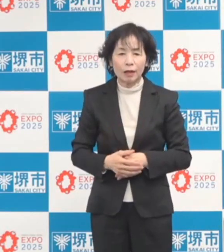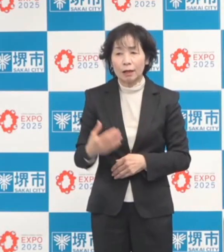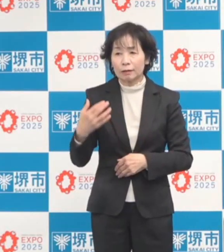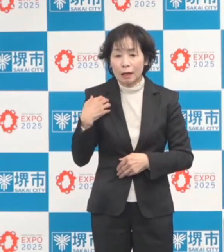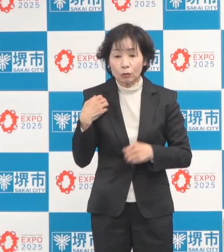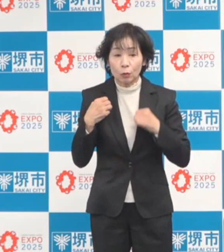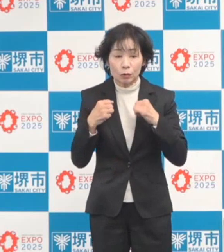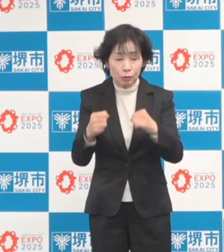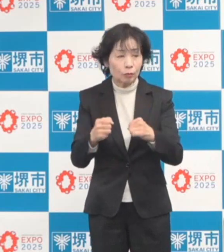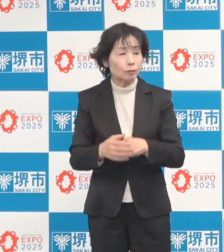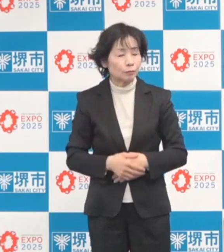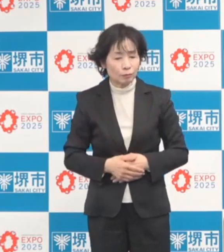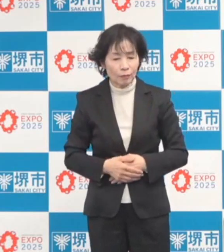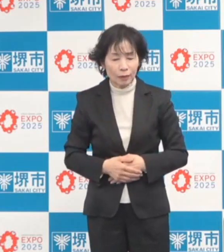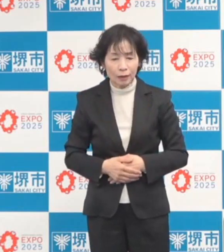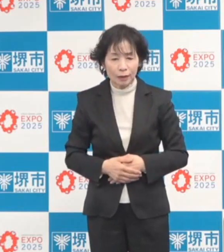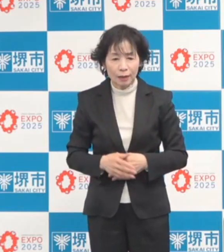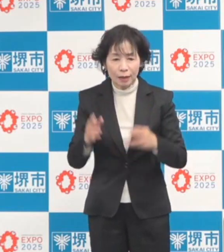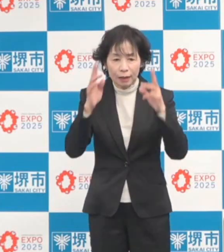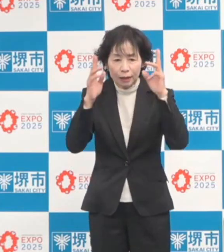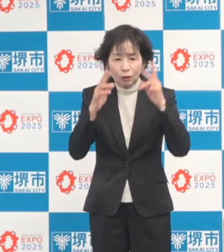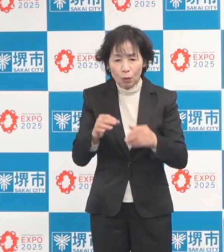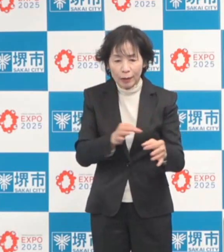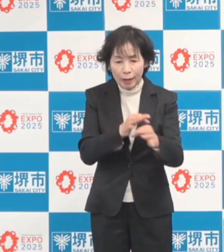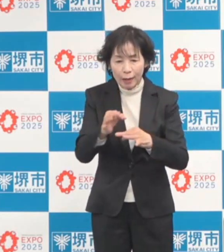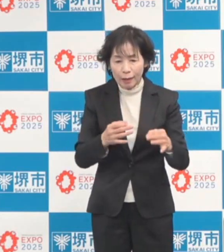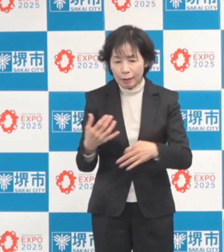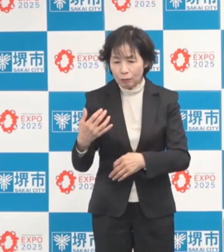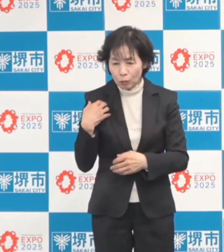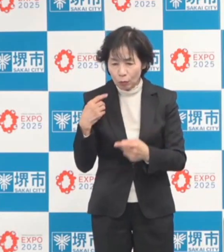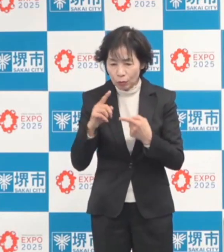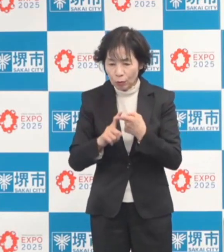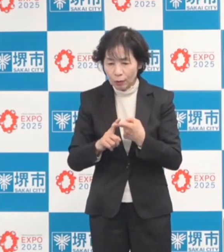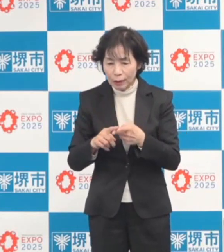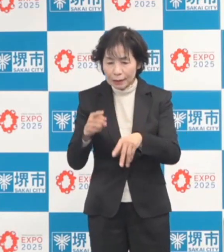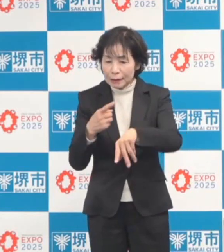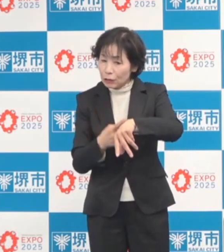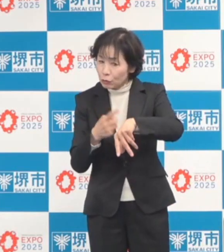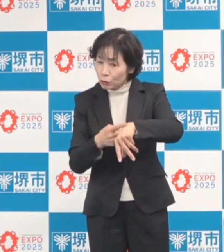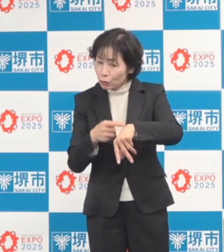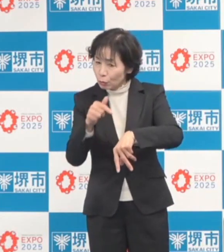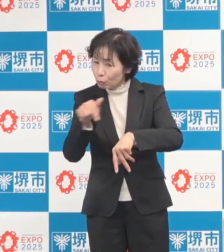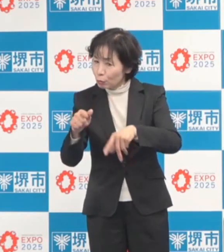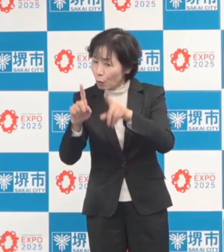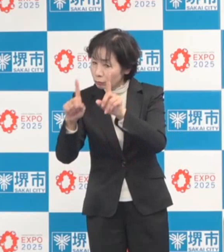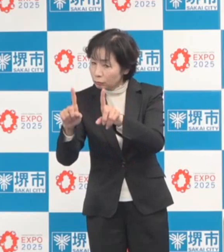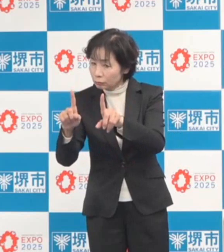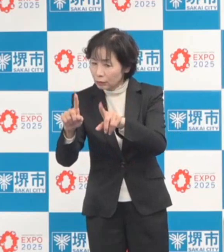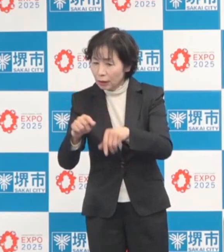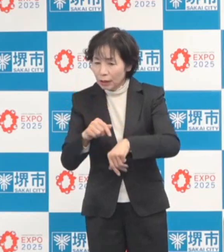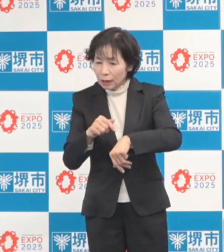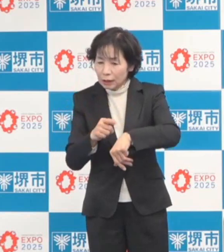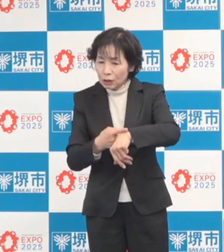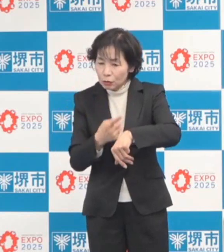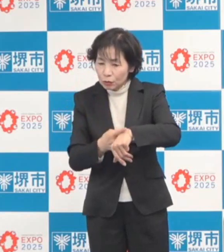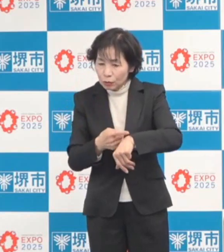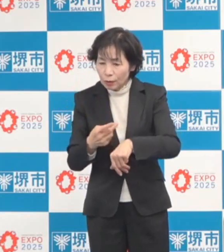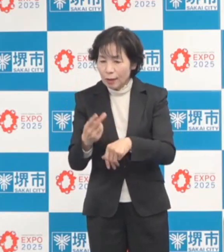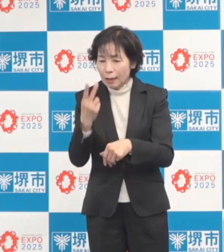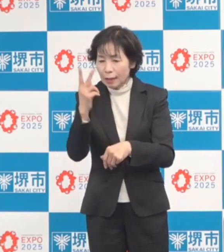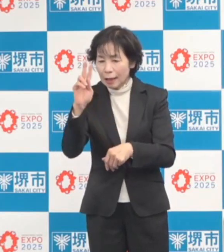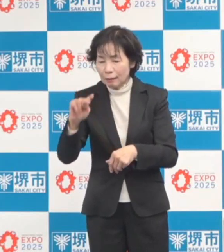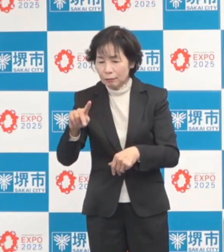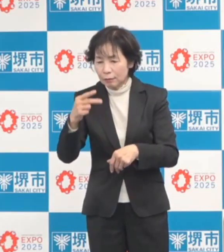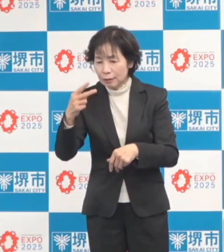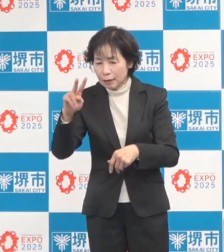する企業経営担当と技術部門を担当する技術管理担当